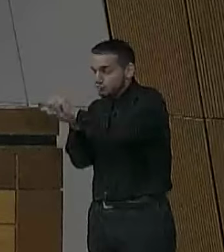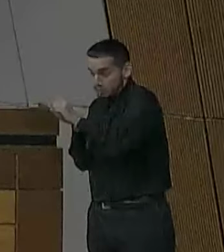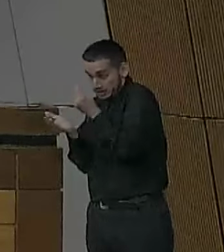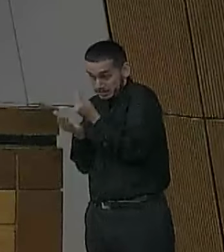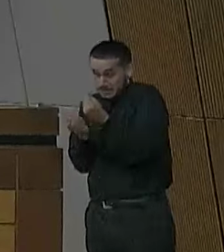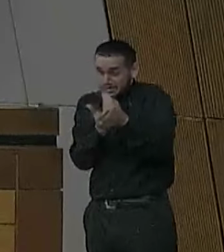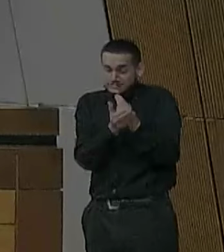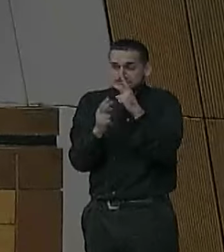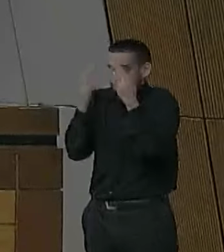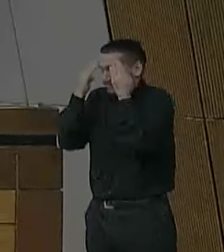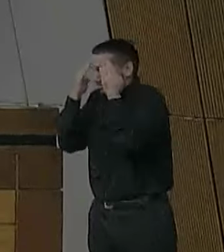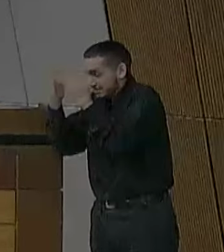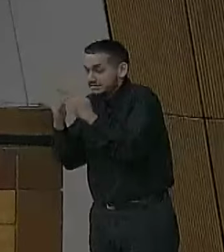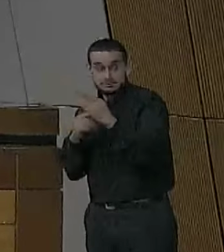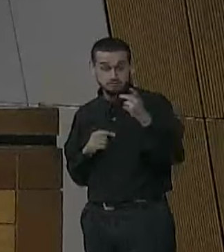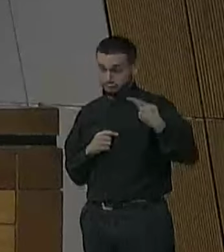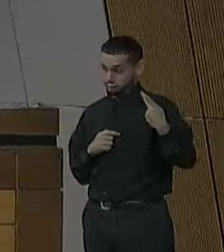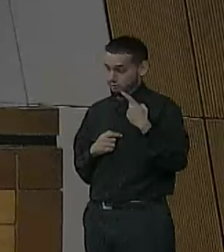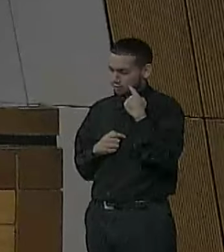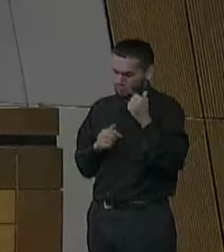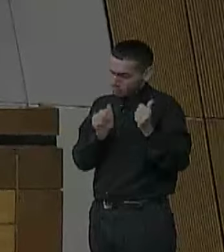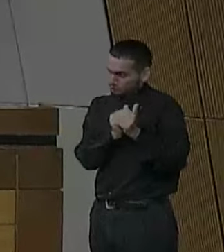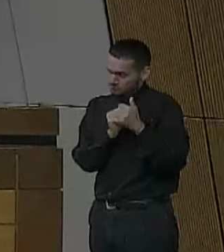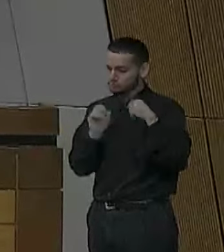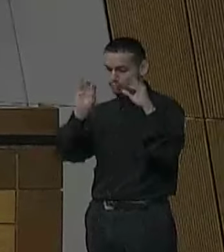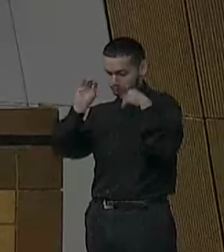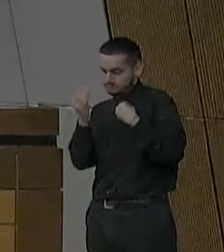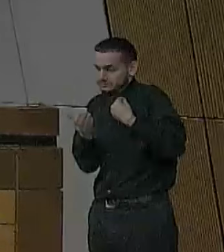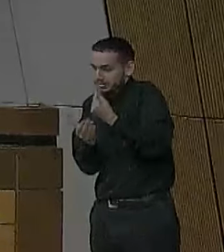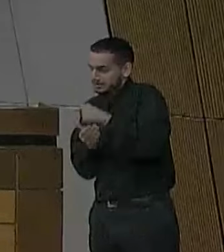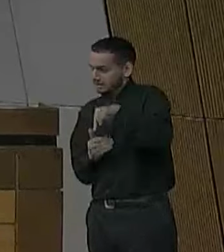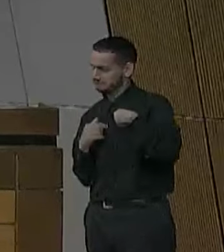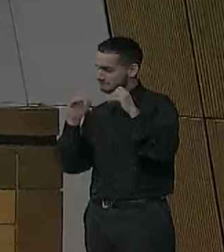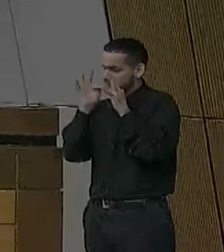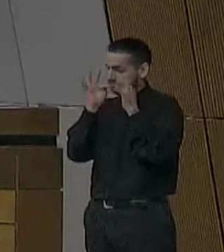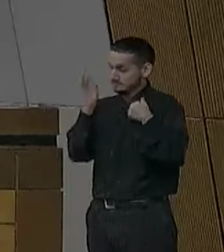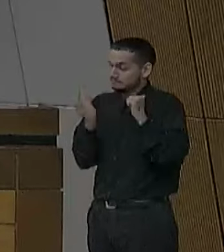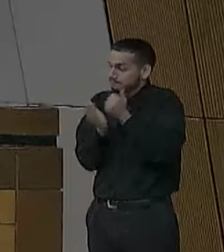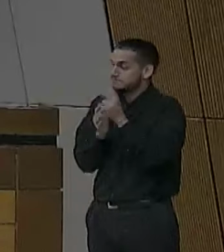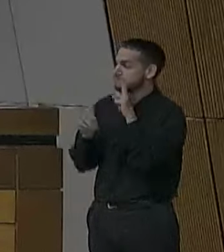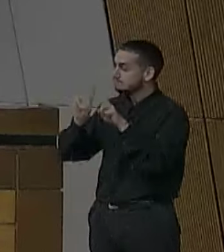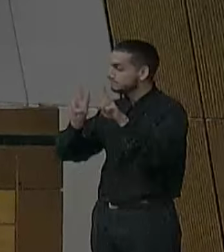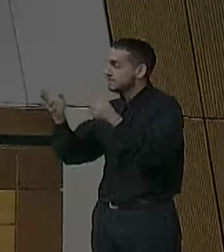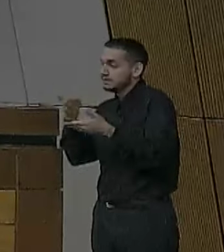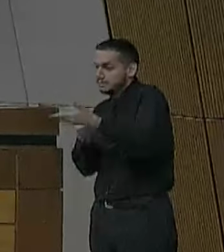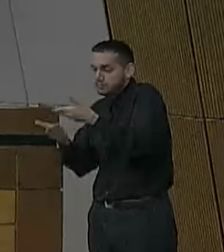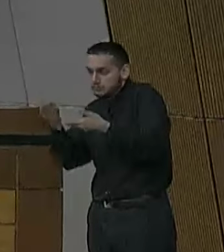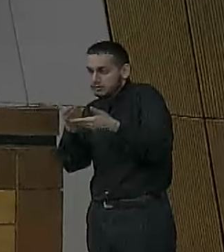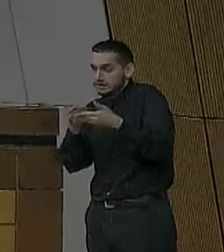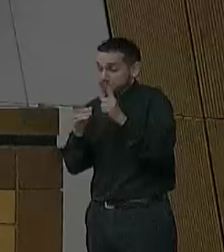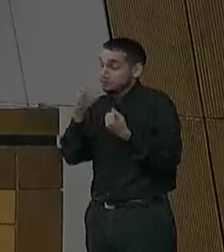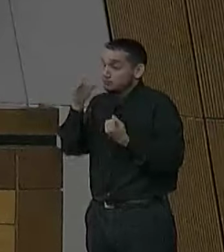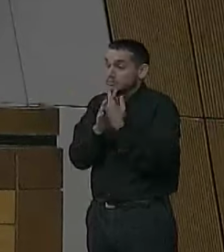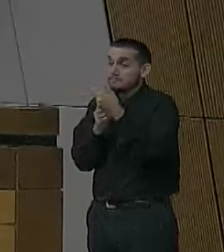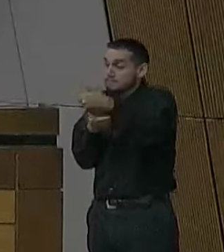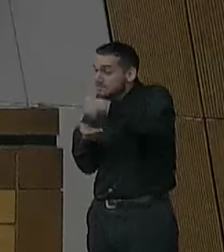en general. La verdad que para Horacio y para mí es un gusto enorme poder participar aquí hoy y en todas las